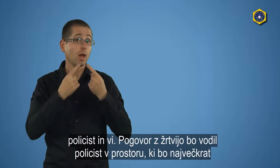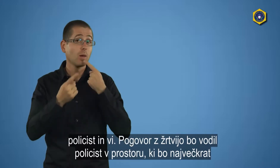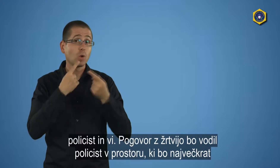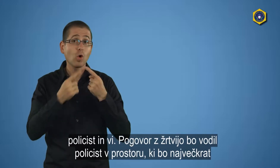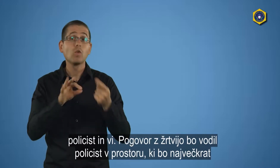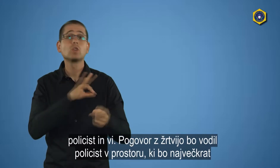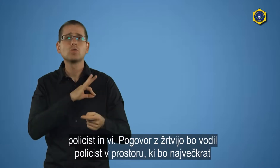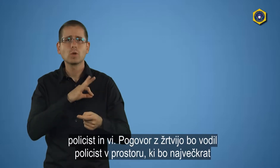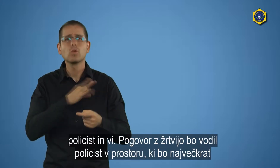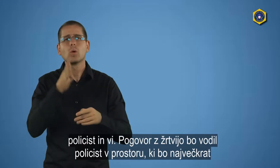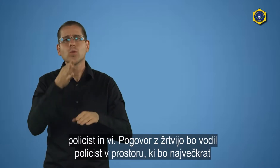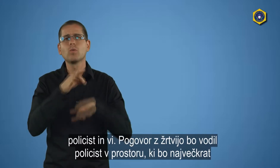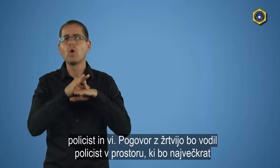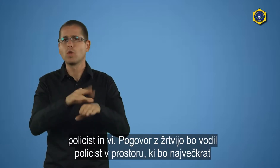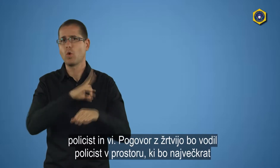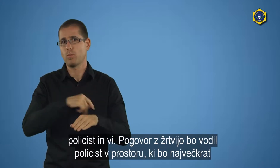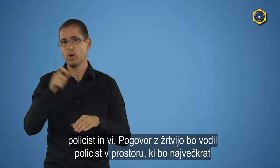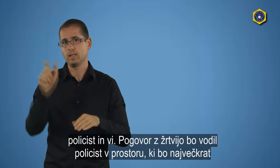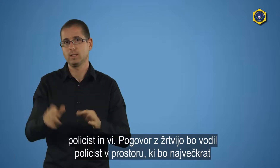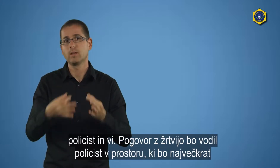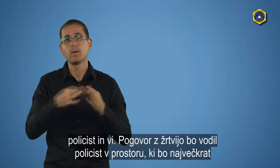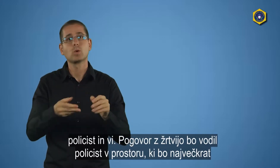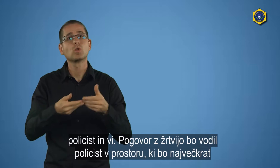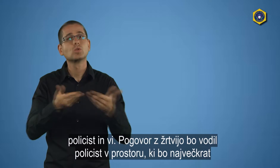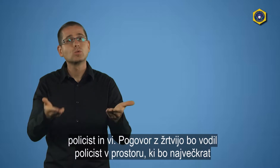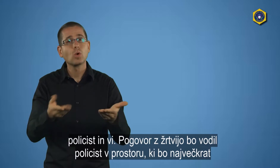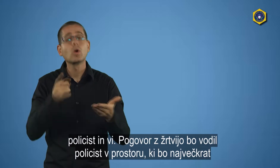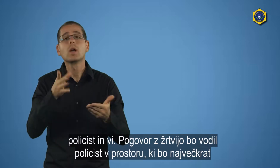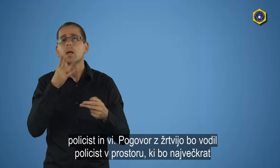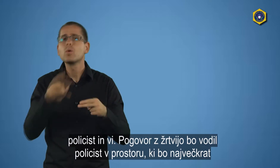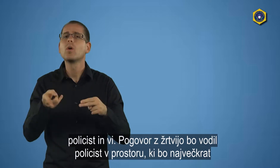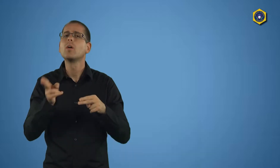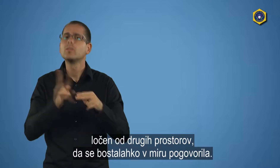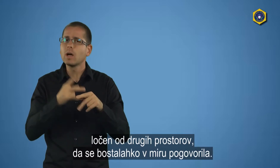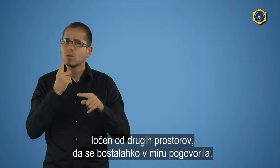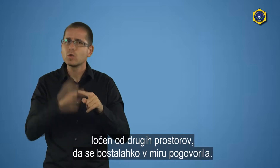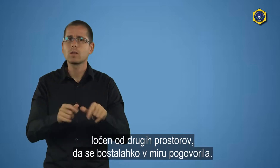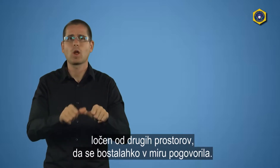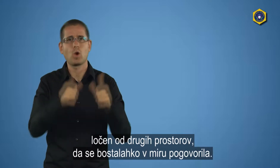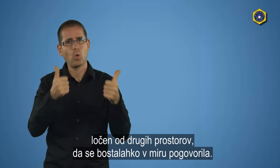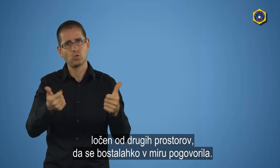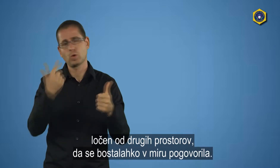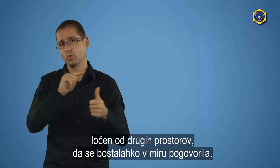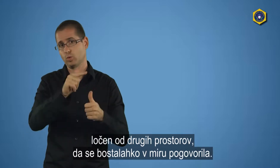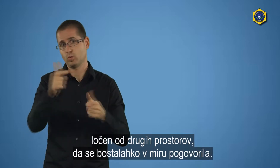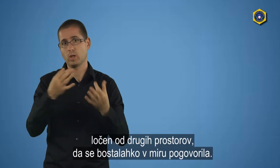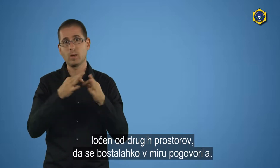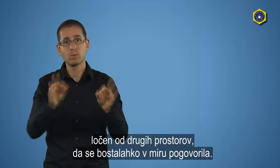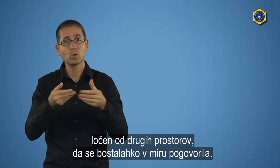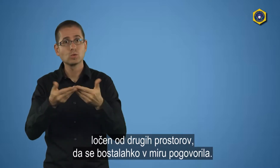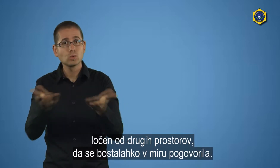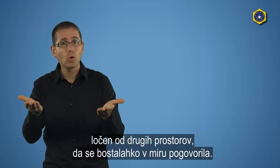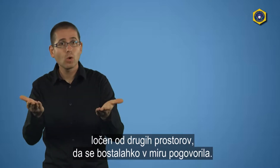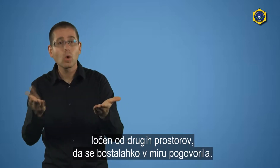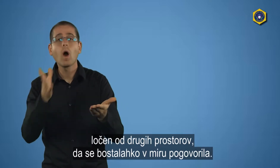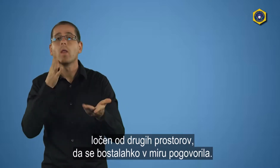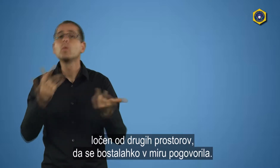Pogovor z žrtvijo bo vodil policist v prostoru, ki bo največkrat ločen od drugih prostorov, da se boste lahko v miru